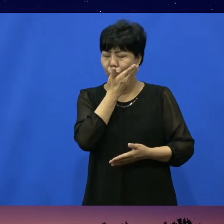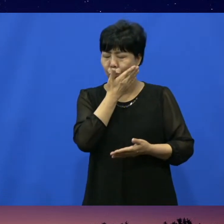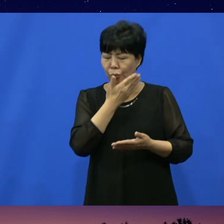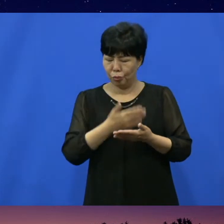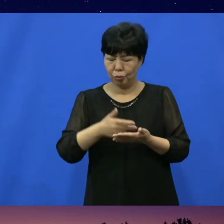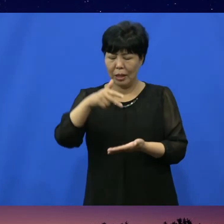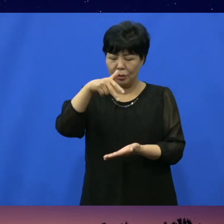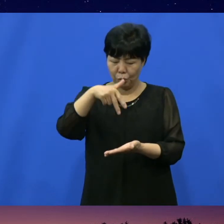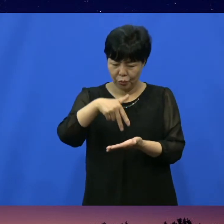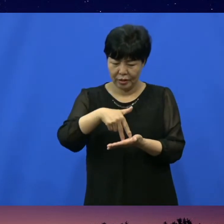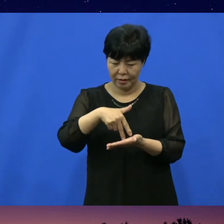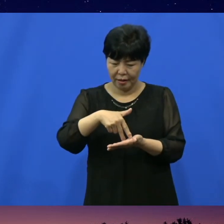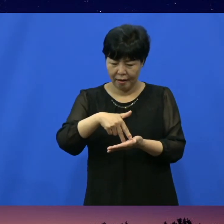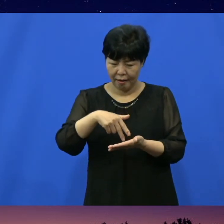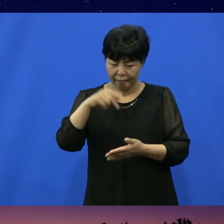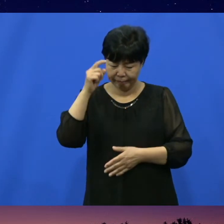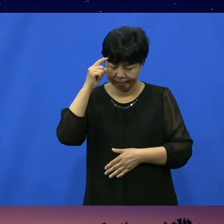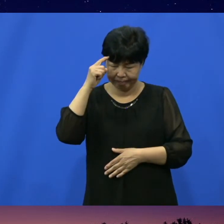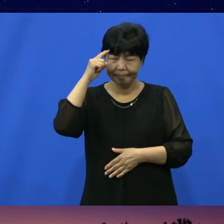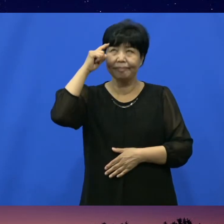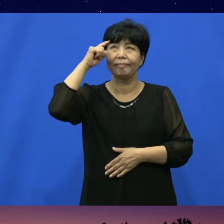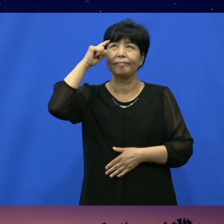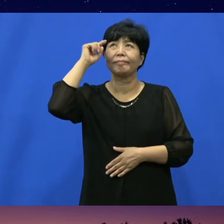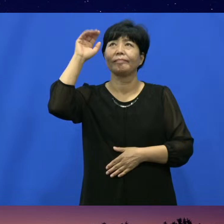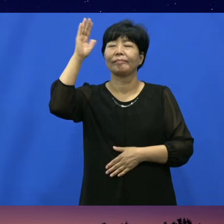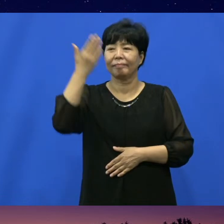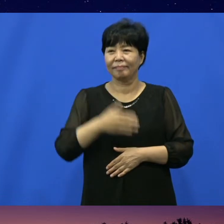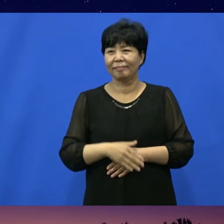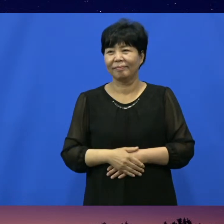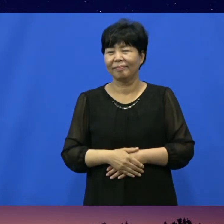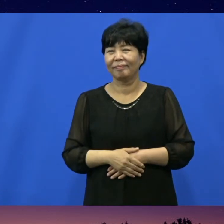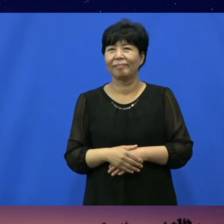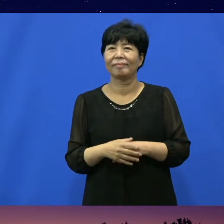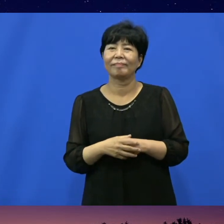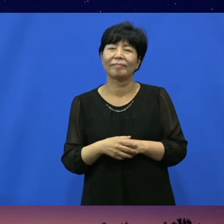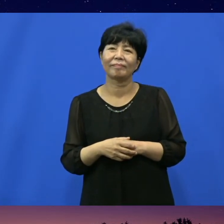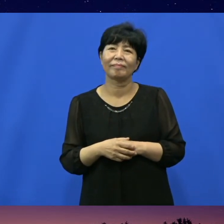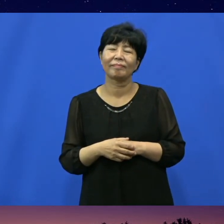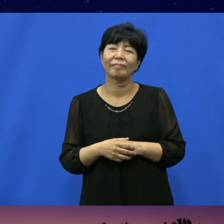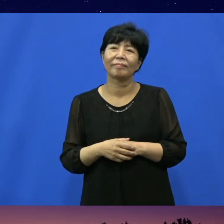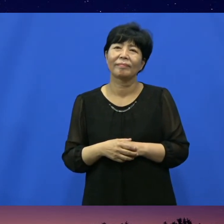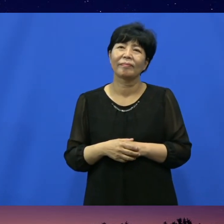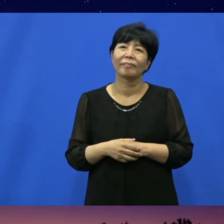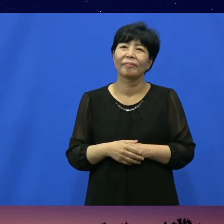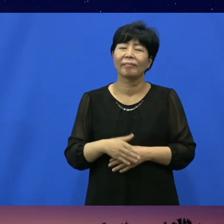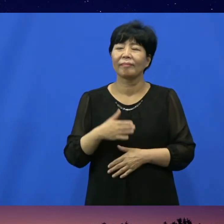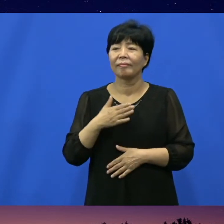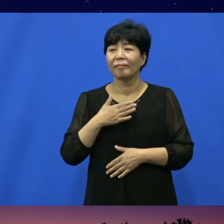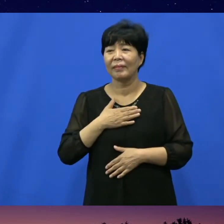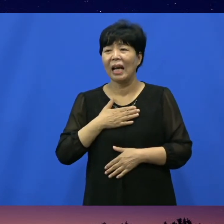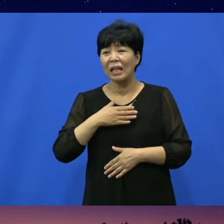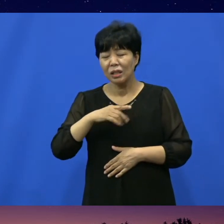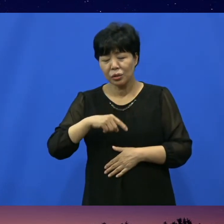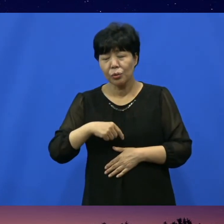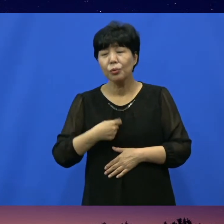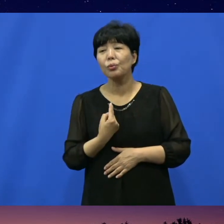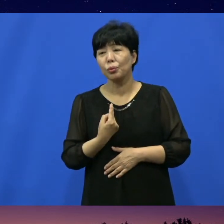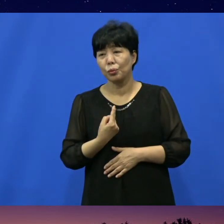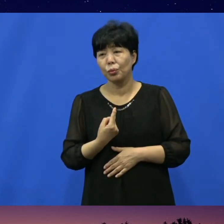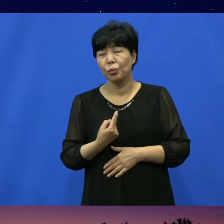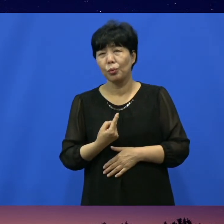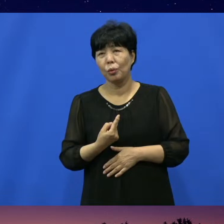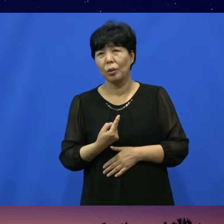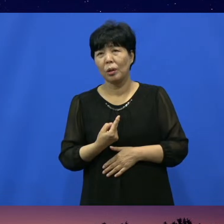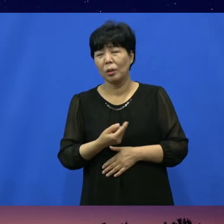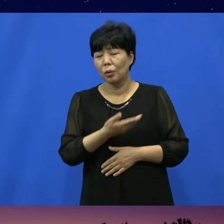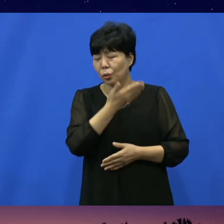그 사람을 미워하고 싶어서 미워하는 게 아니라, 그 사람과 관계가 깨어지고 싶어서 깨어지는 게 아니라, 내가 나를 다루는 방식이 아직